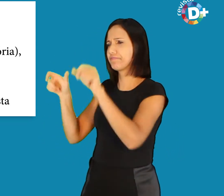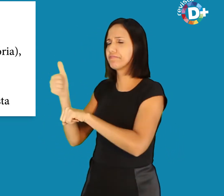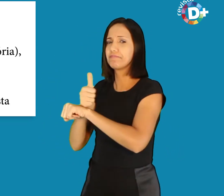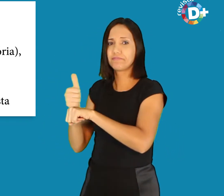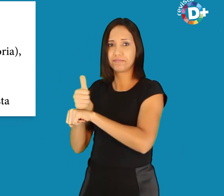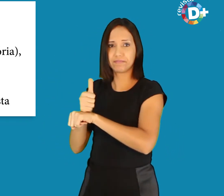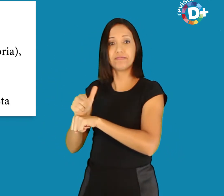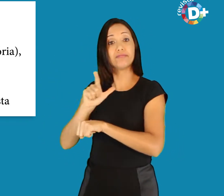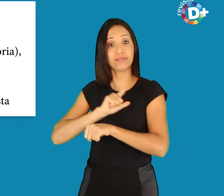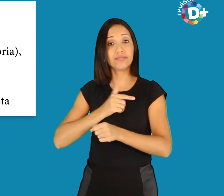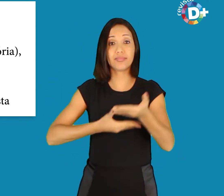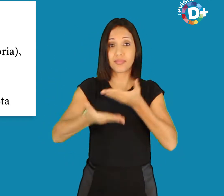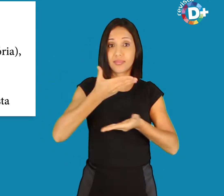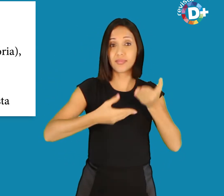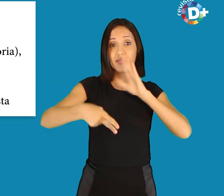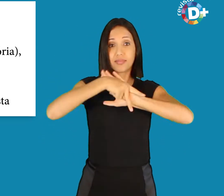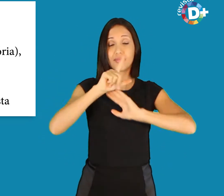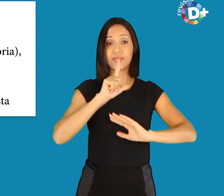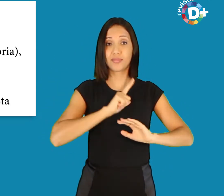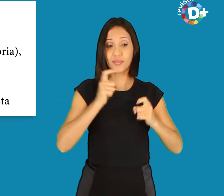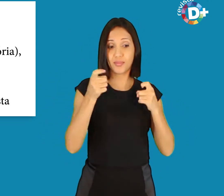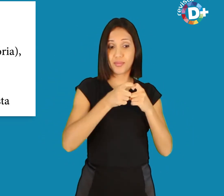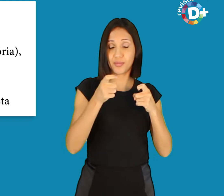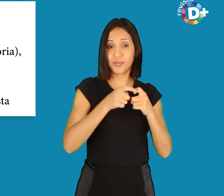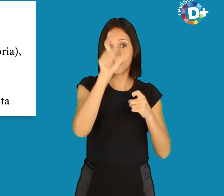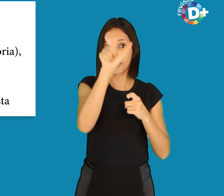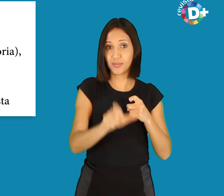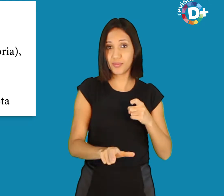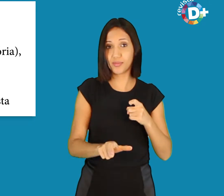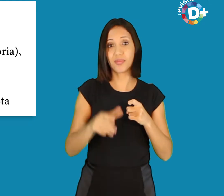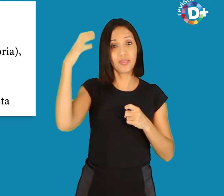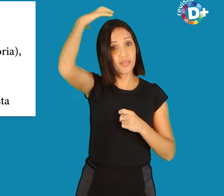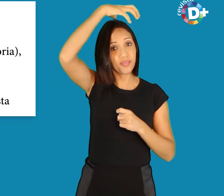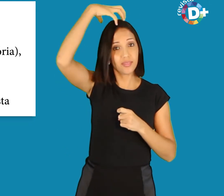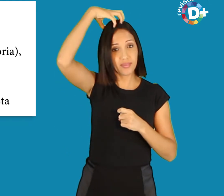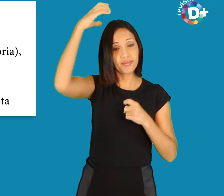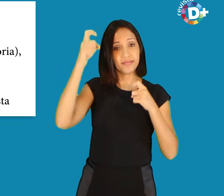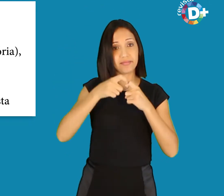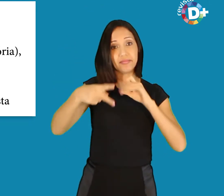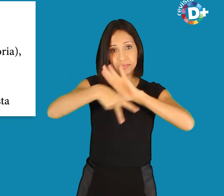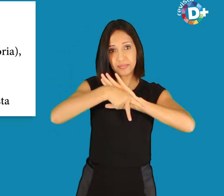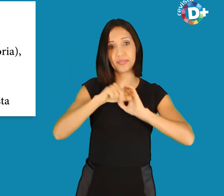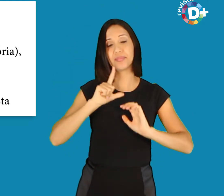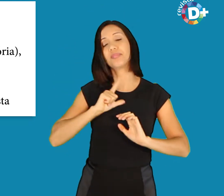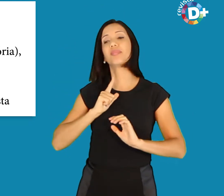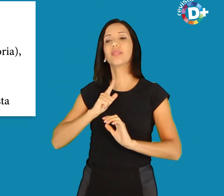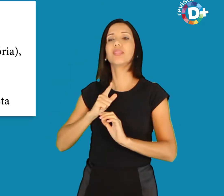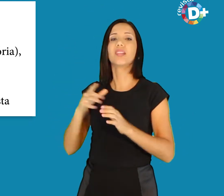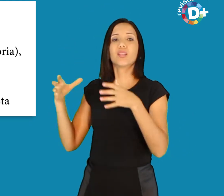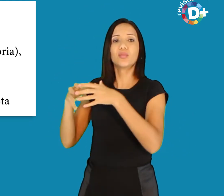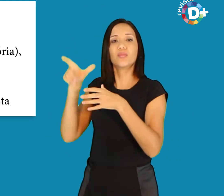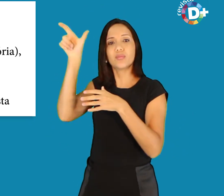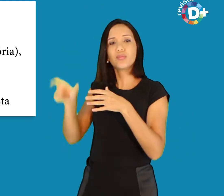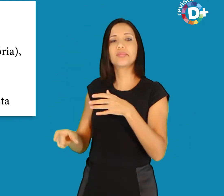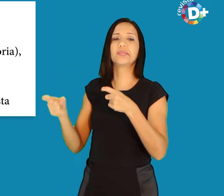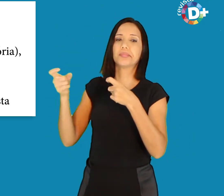terapia ocupacional pneumologista fonoaudiólogo e nutricionista em termos de